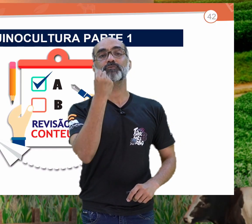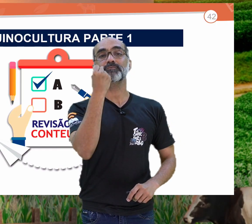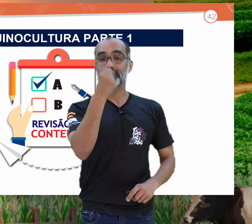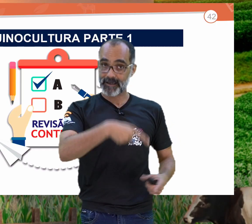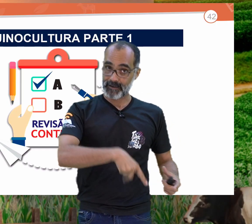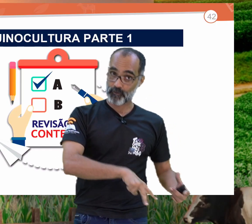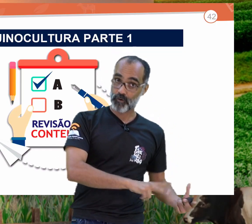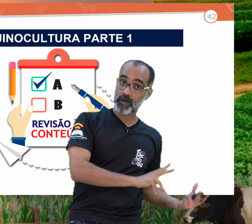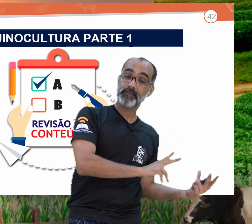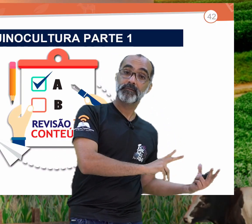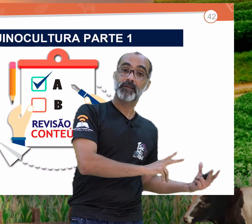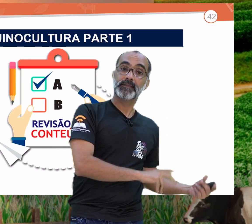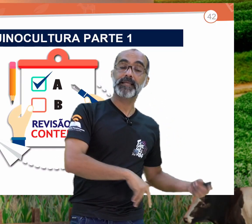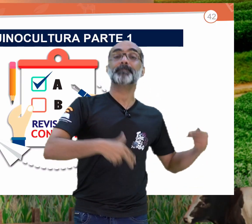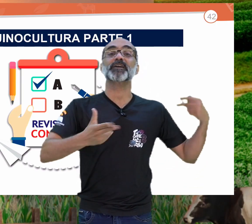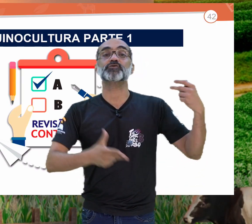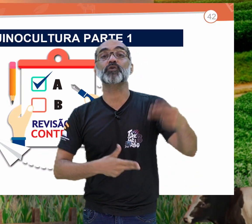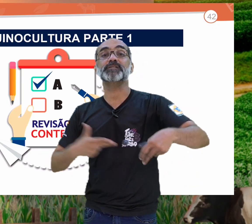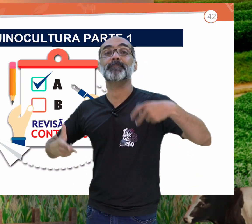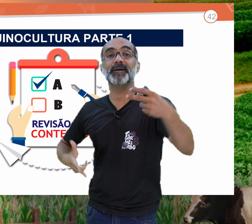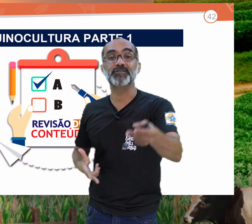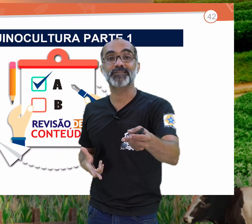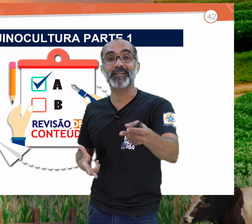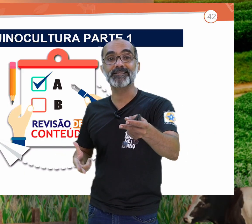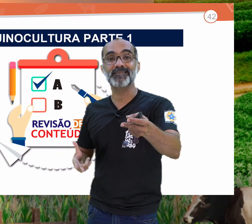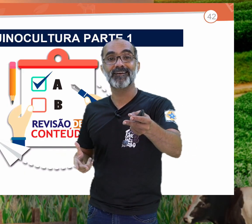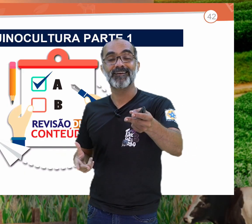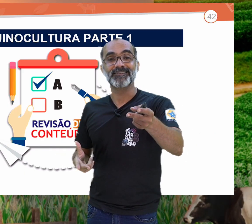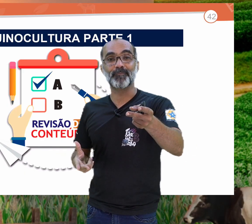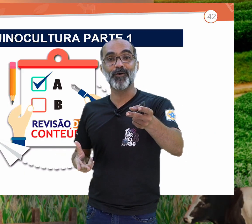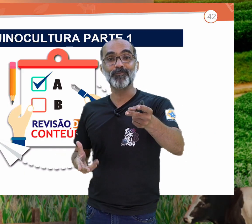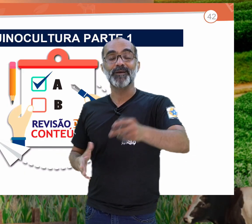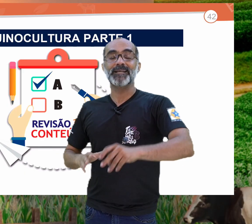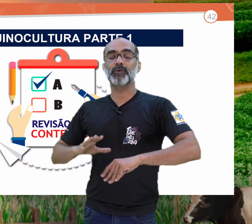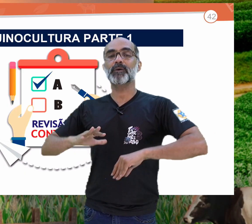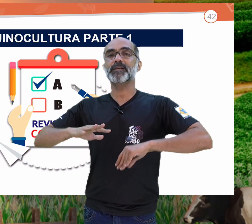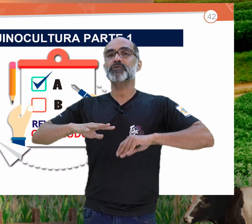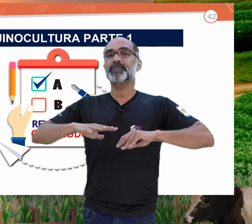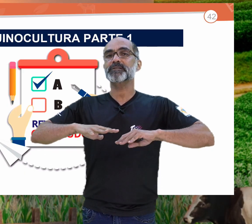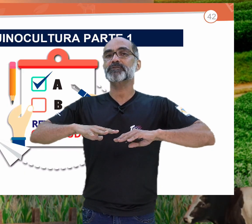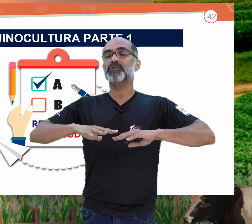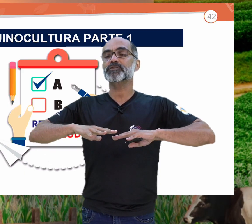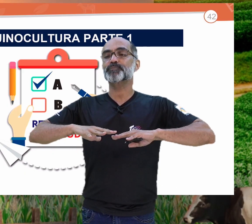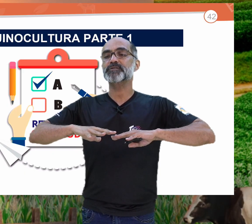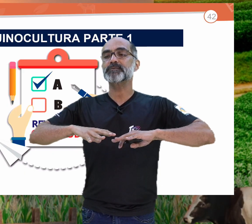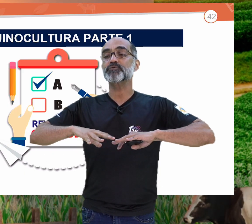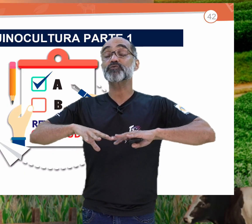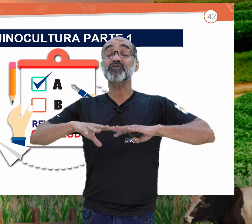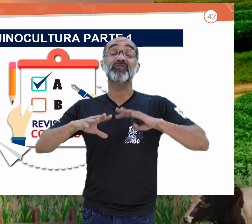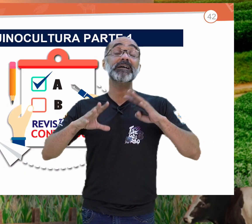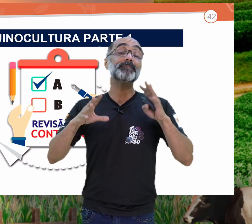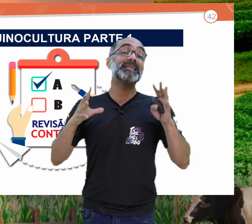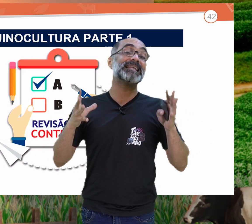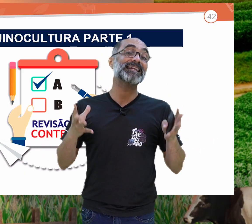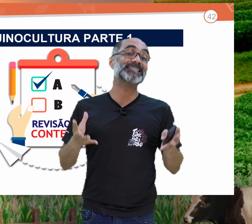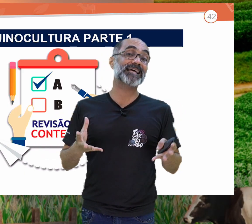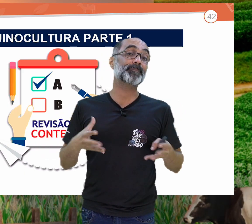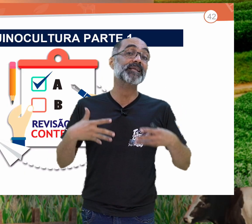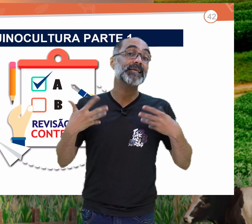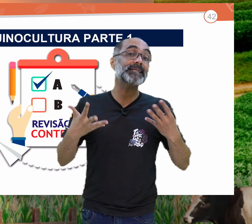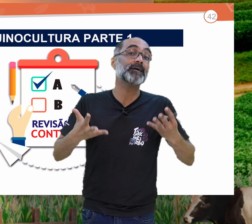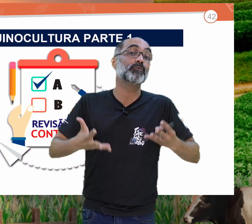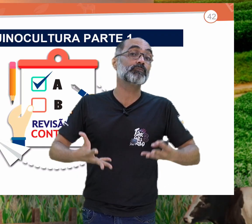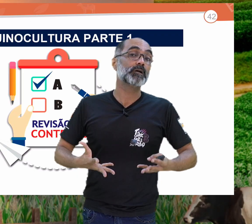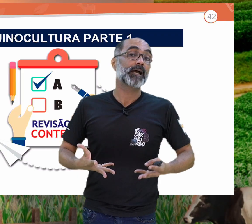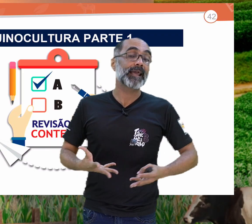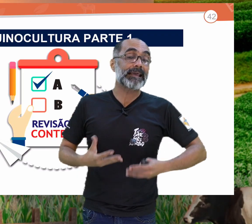suinocultura parte 1, que é agora, tem a parte 2, tem a parte 3, tá bom? Então, é só para que nós possamos nos